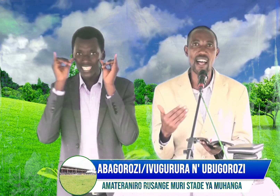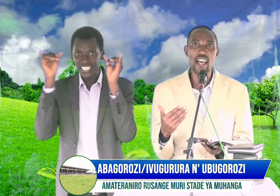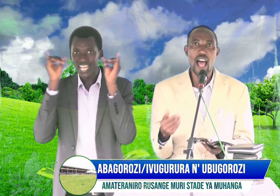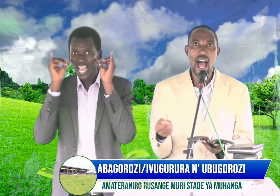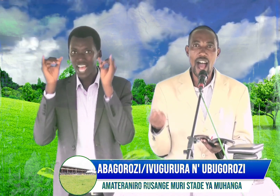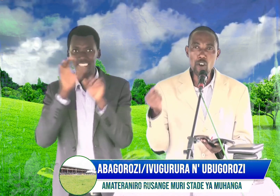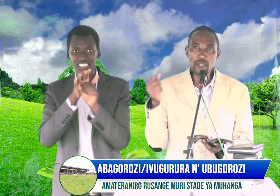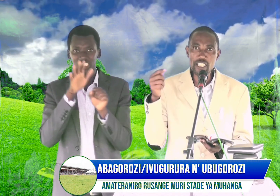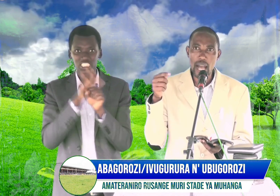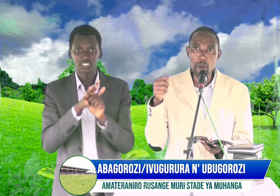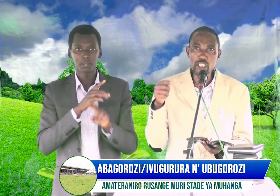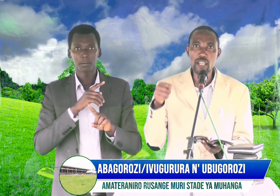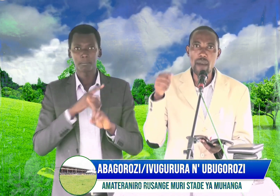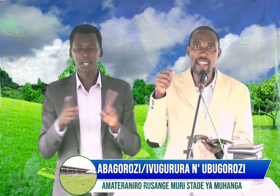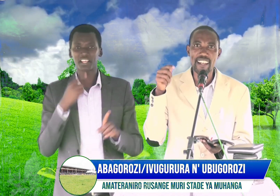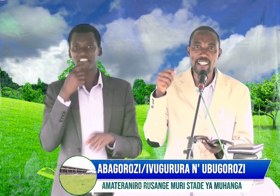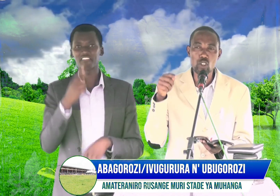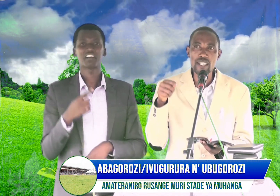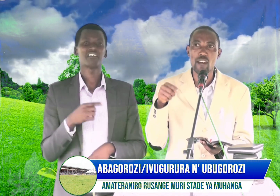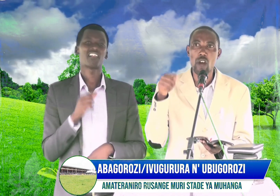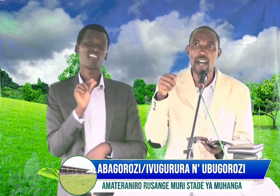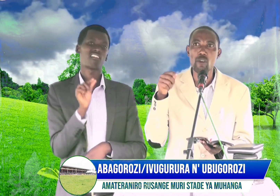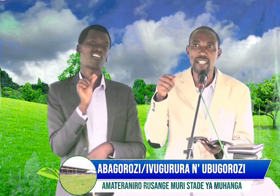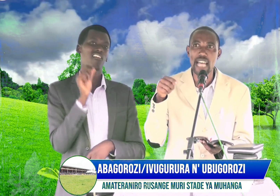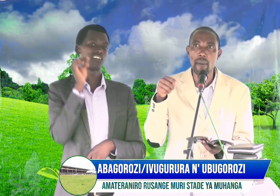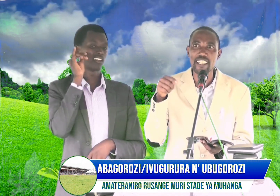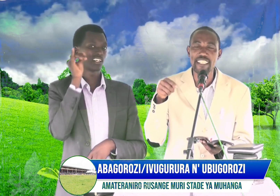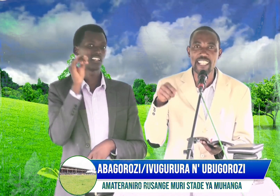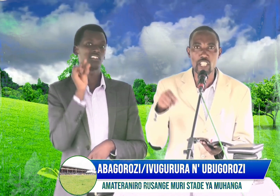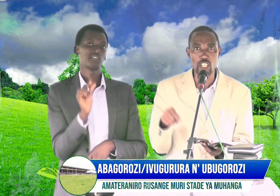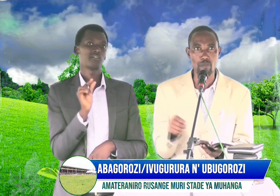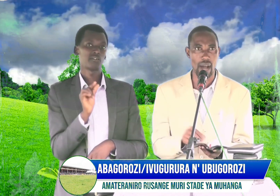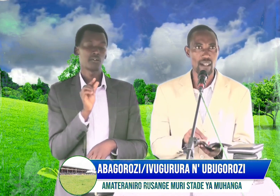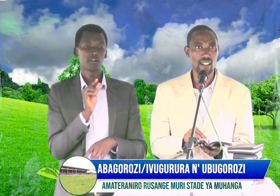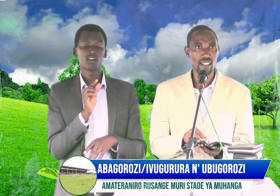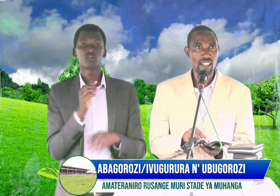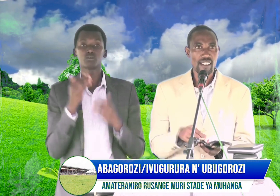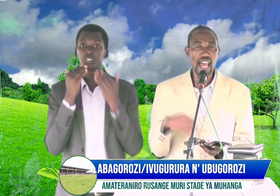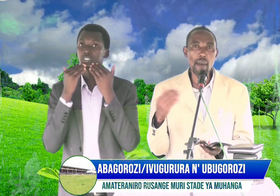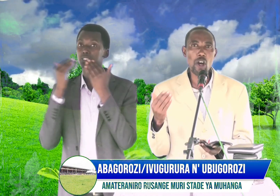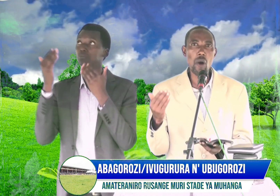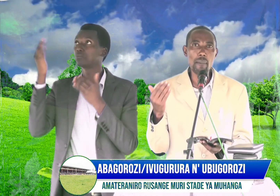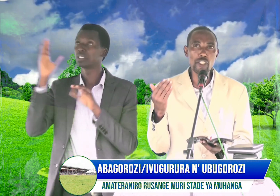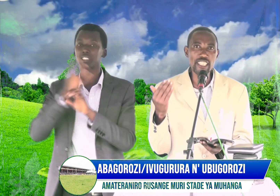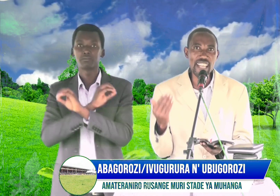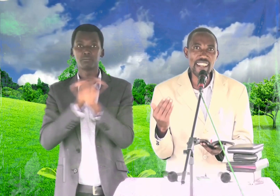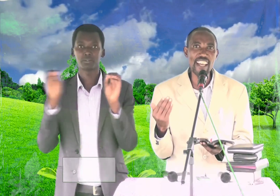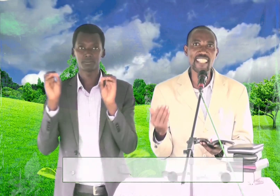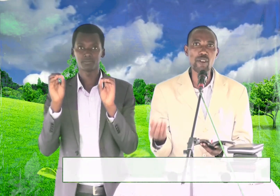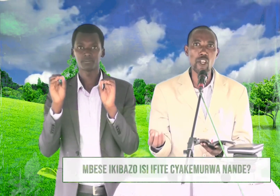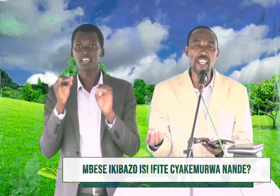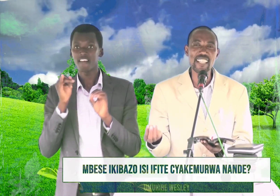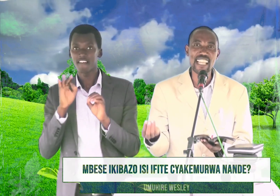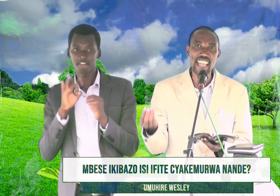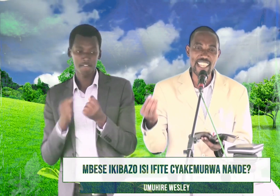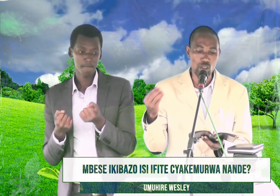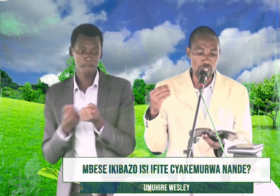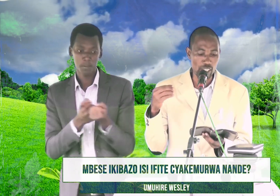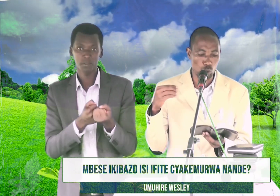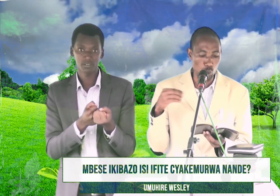Imana ahubwo ijambo ry'Imana riratubwira ko abantu bazaba ari indashima ntabwo wamugirira neza ngo iyo